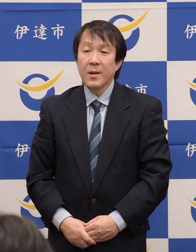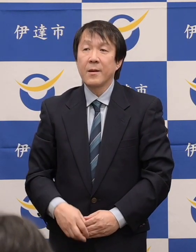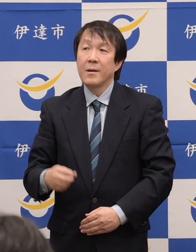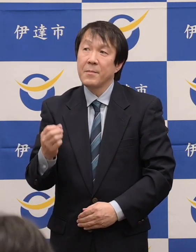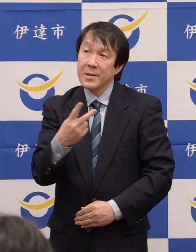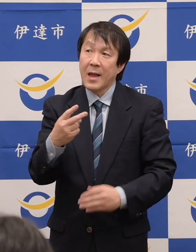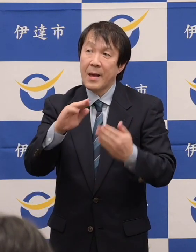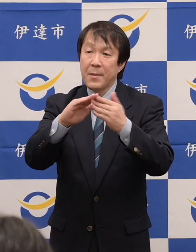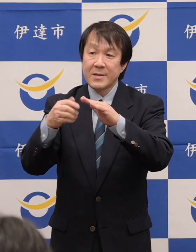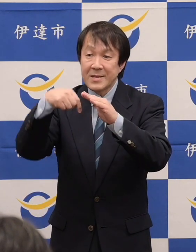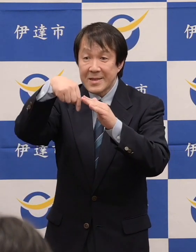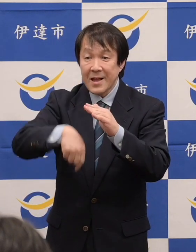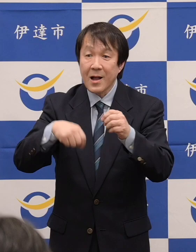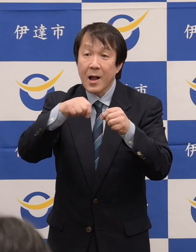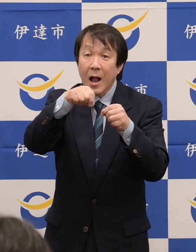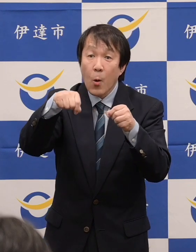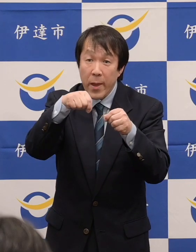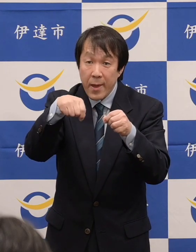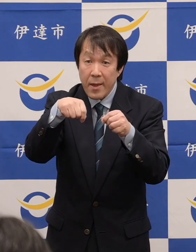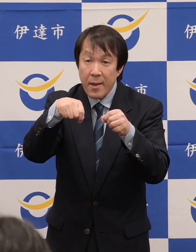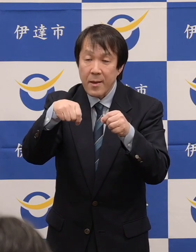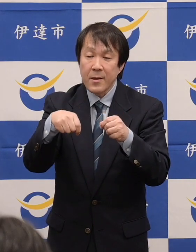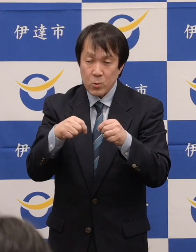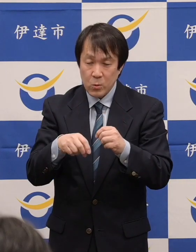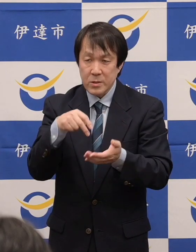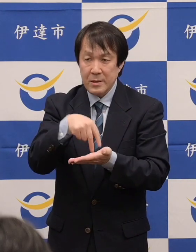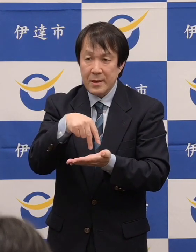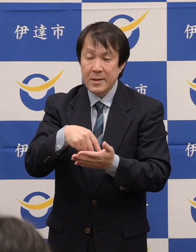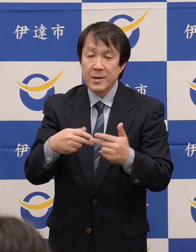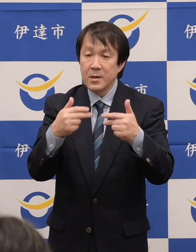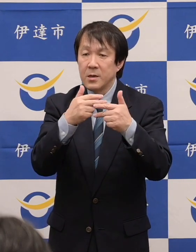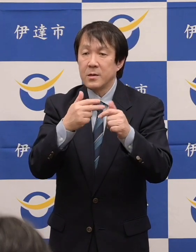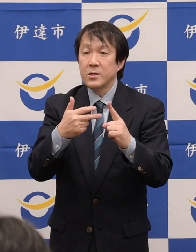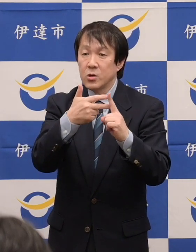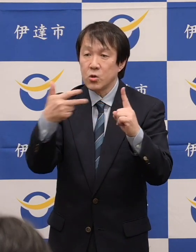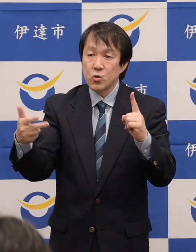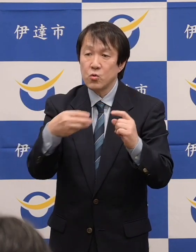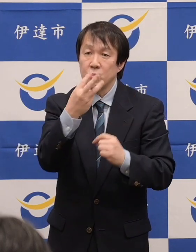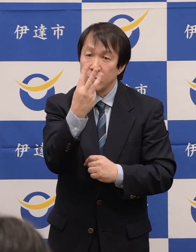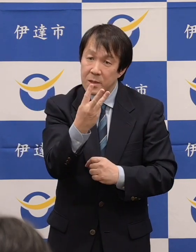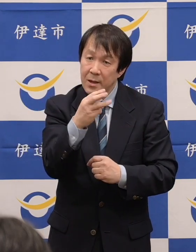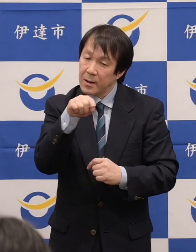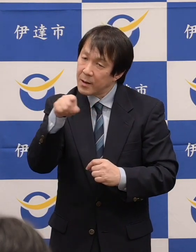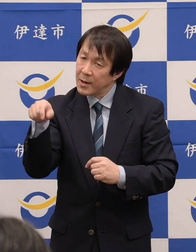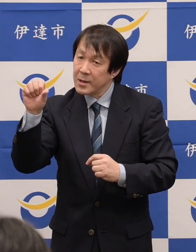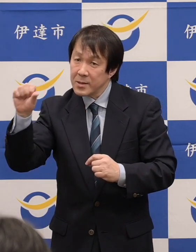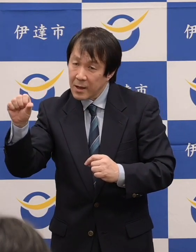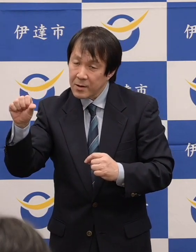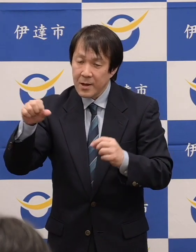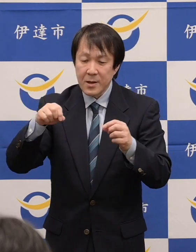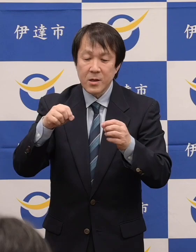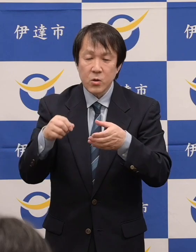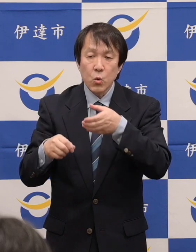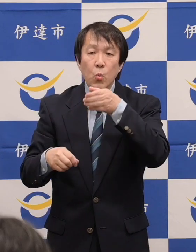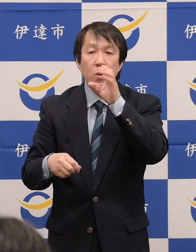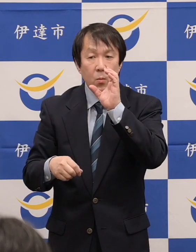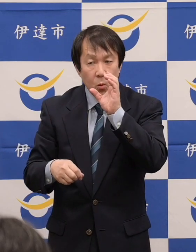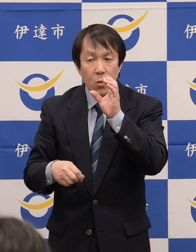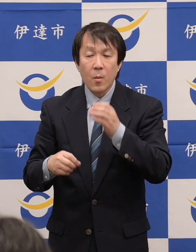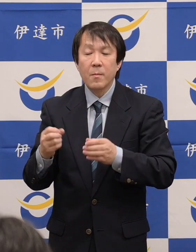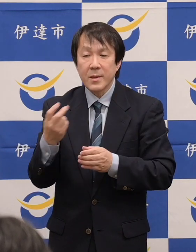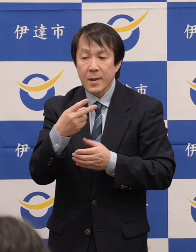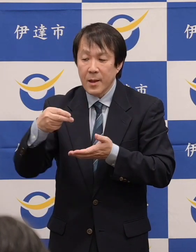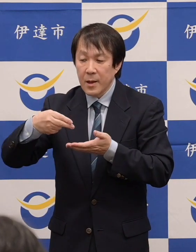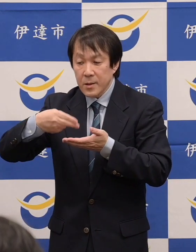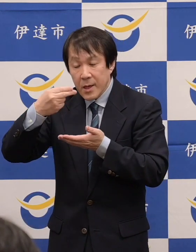また町長カフェとしてましてですね、週3日から5日程度ドリンクや軽食を提供するカフェの運